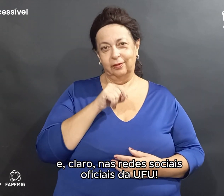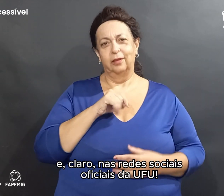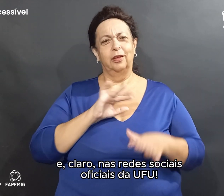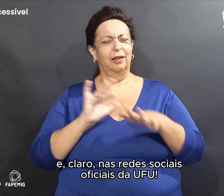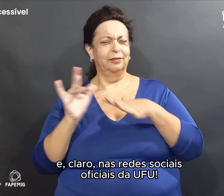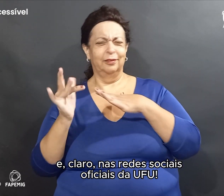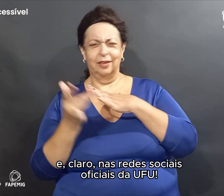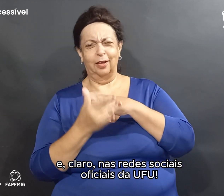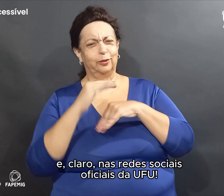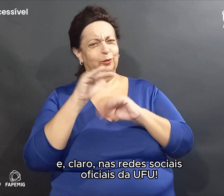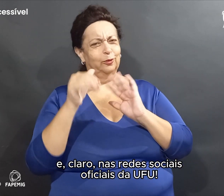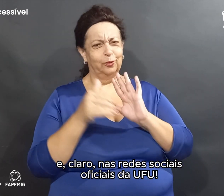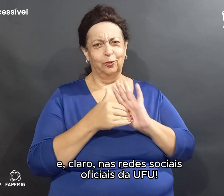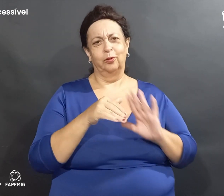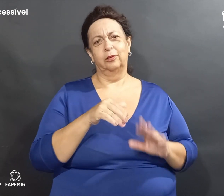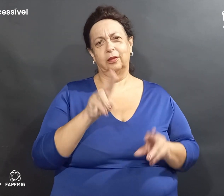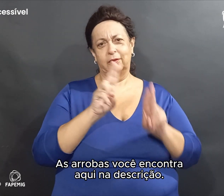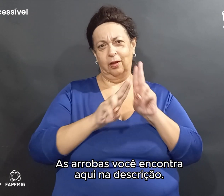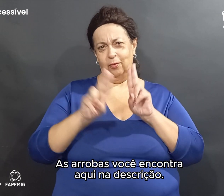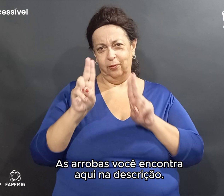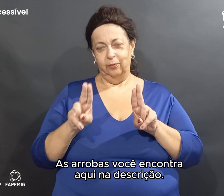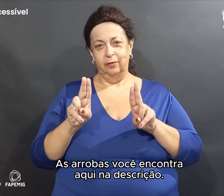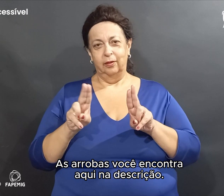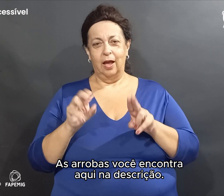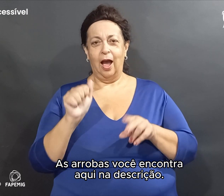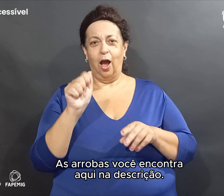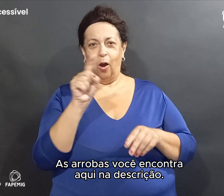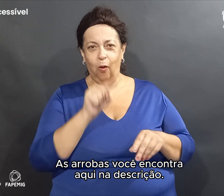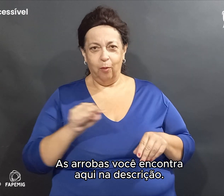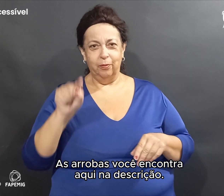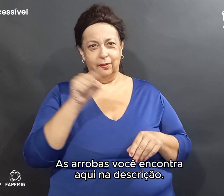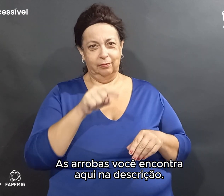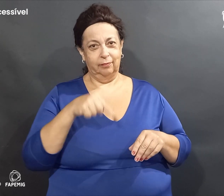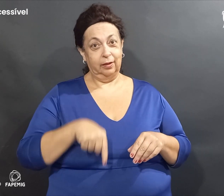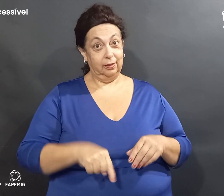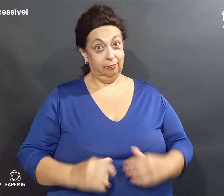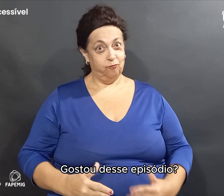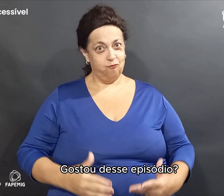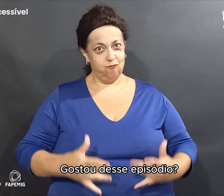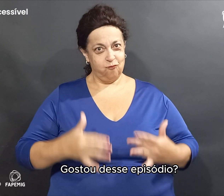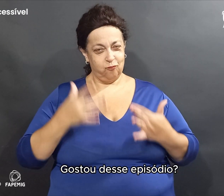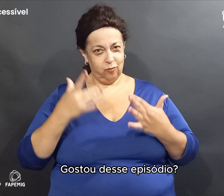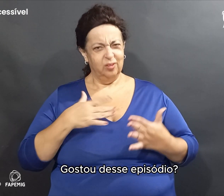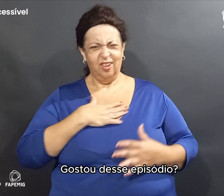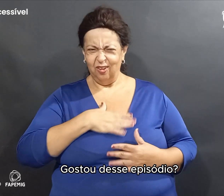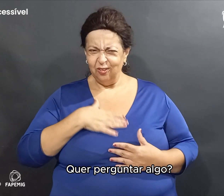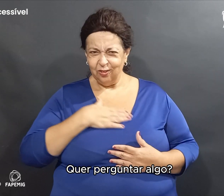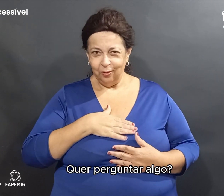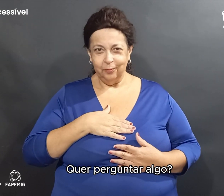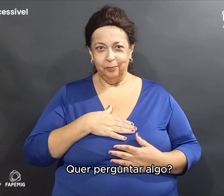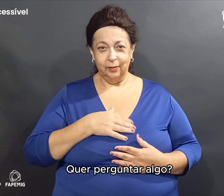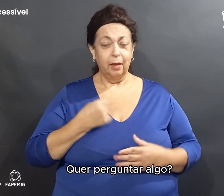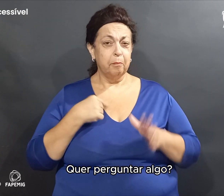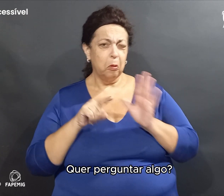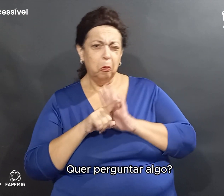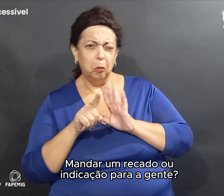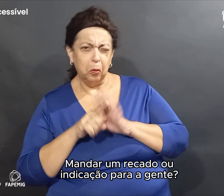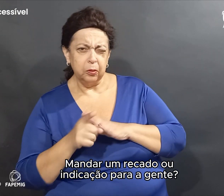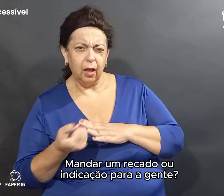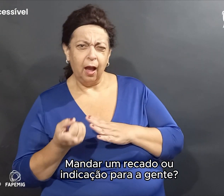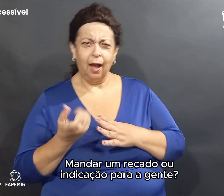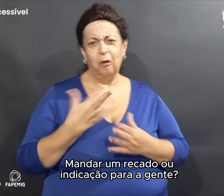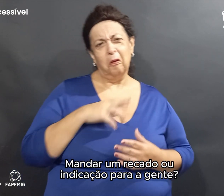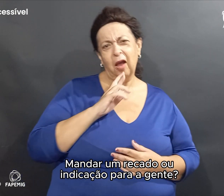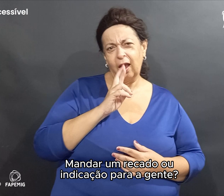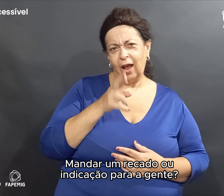redes sociais oficiais da UFO. As arrobas você encontra aqui na descrição. Gostou desse episódio? Quer perguntar algo, mandar